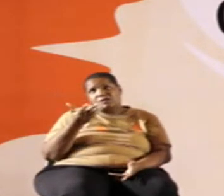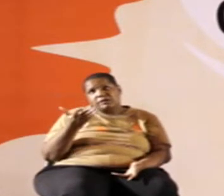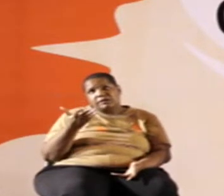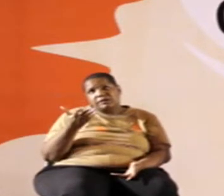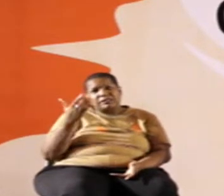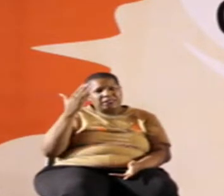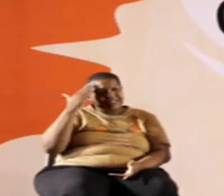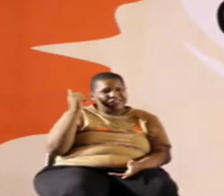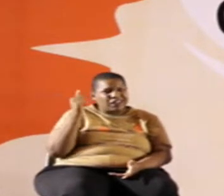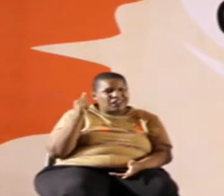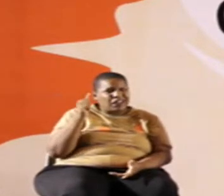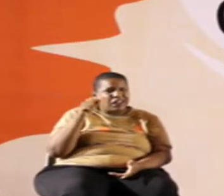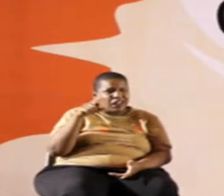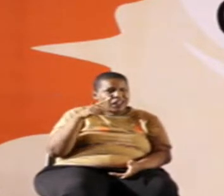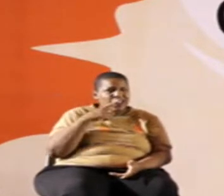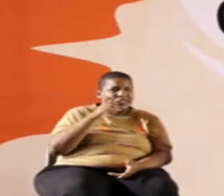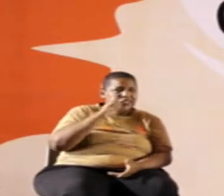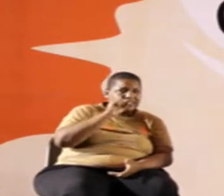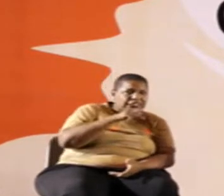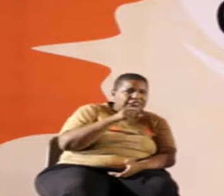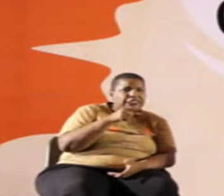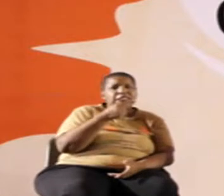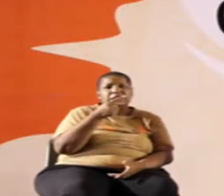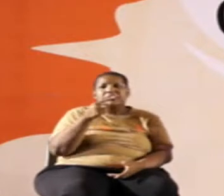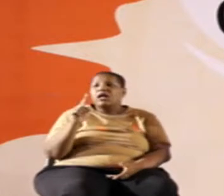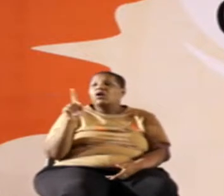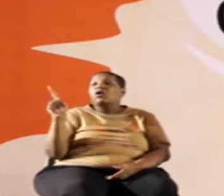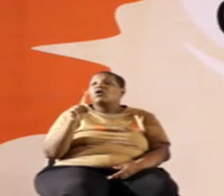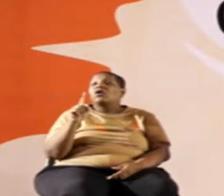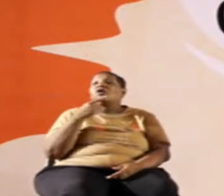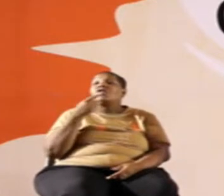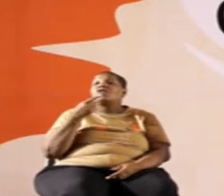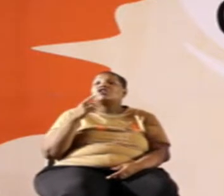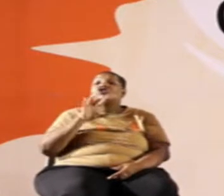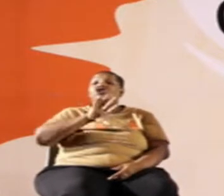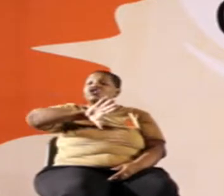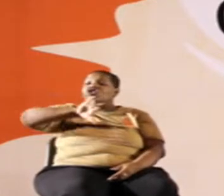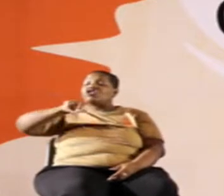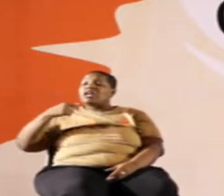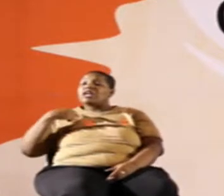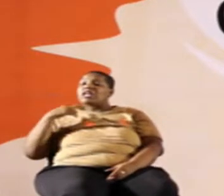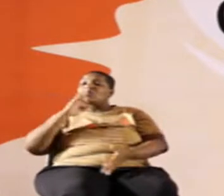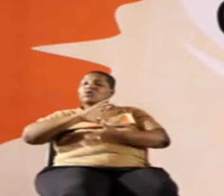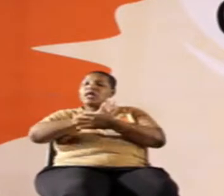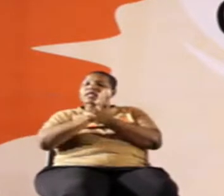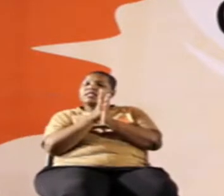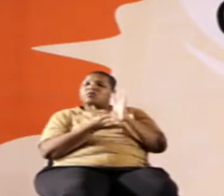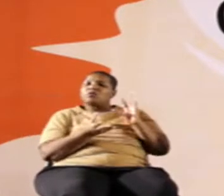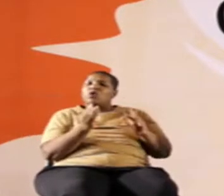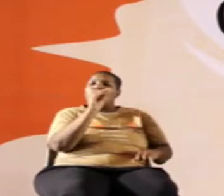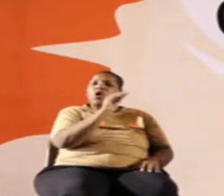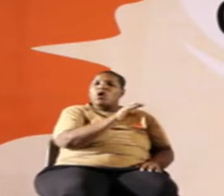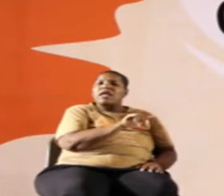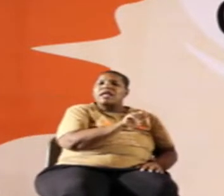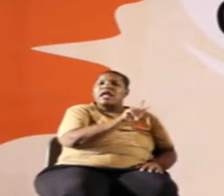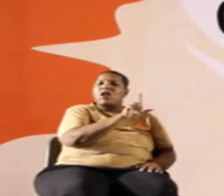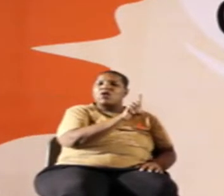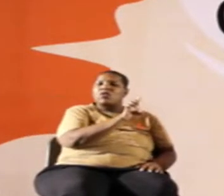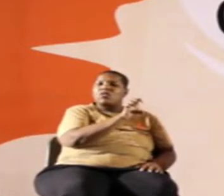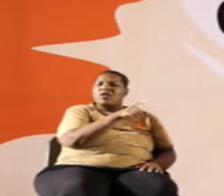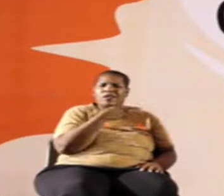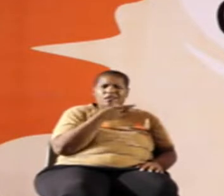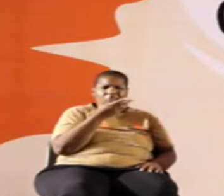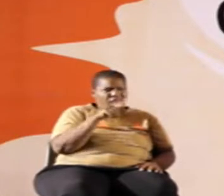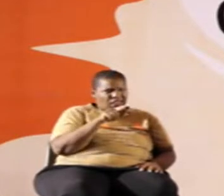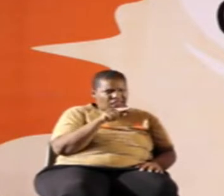sabe, que sim nem que não. Eu estou dizendo que é tira a lente do racismo e bota da Yalodê. Será que é só isso? Eu